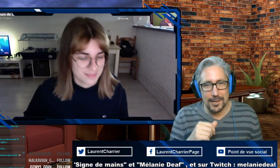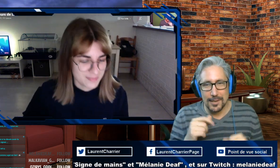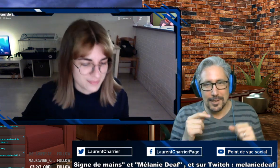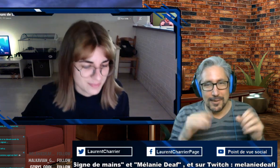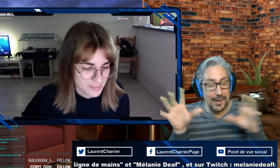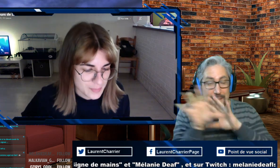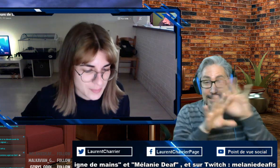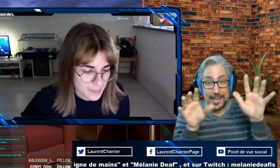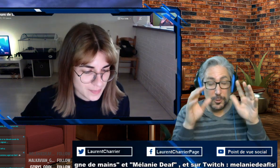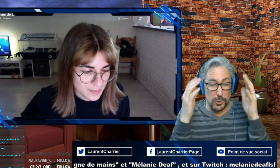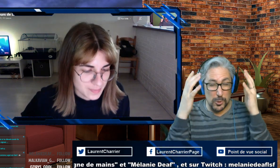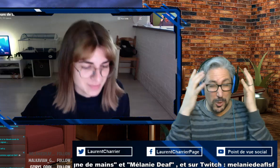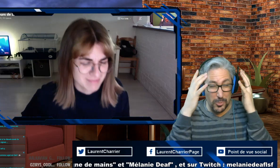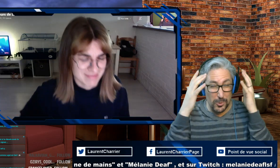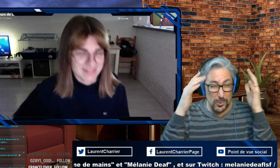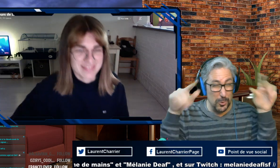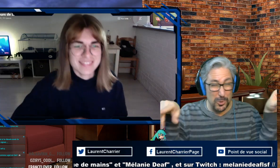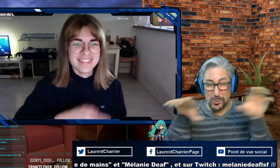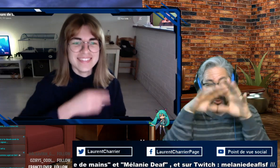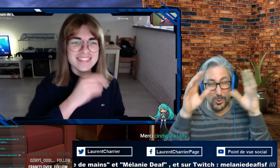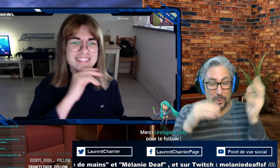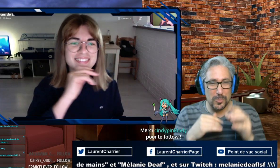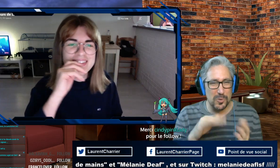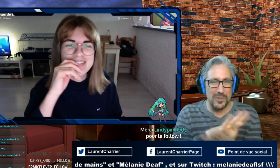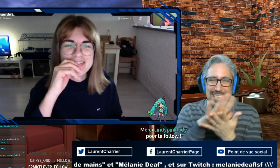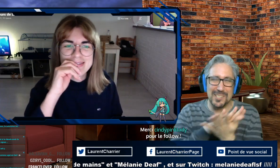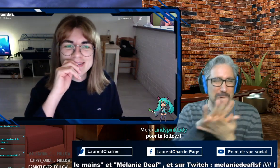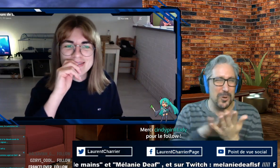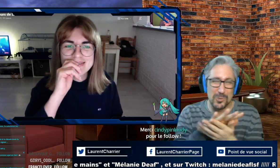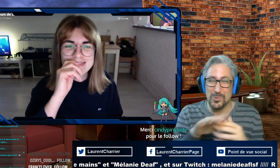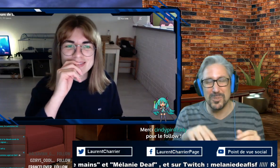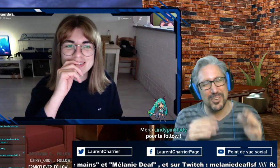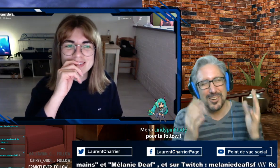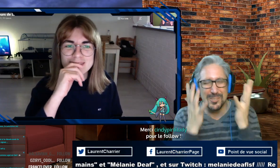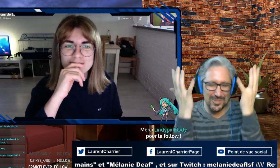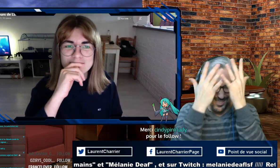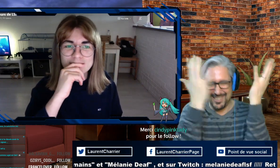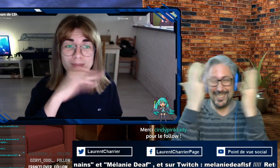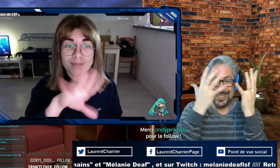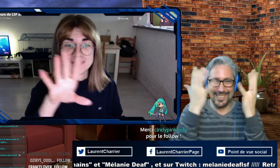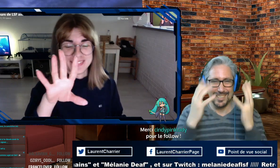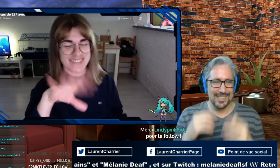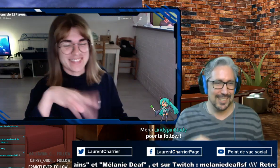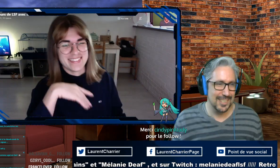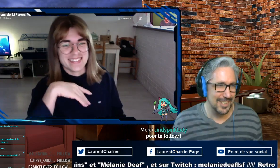Donc c'est voilà, et tu t'embrouilles tout le temps, tu te trompes, tu fais des erreurs tout le temps et tout.